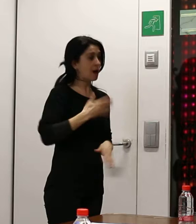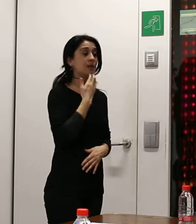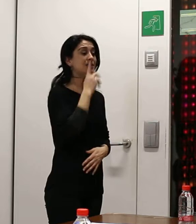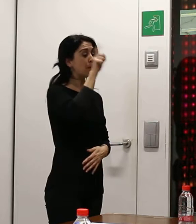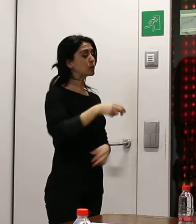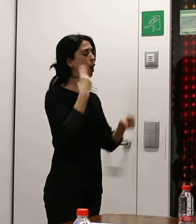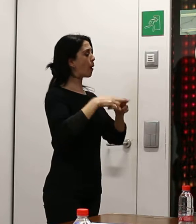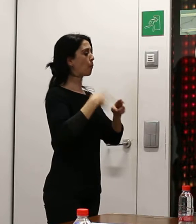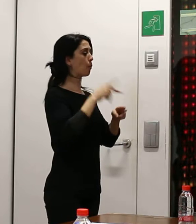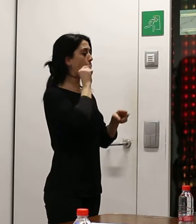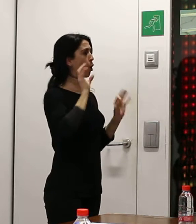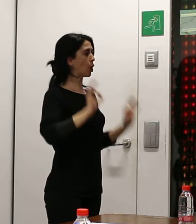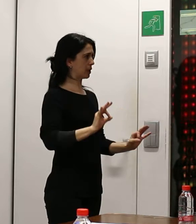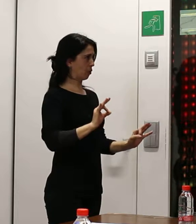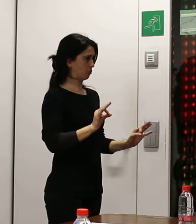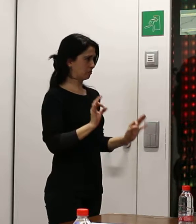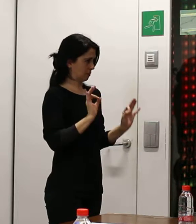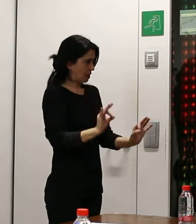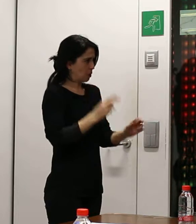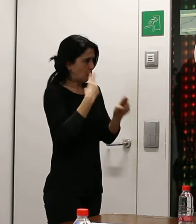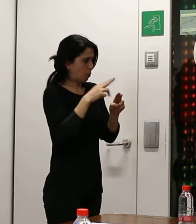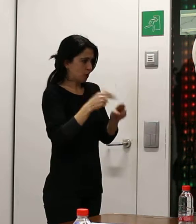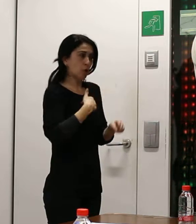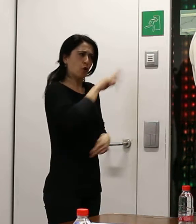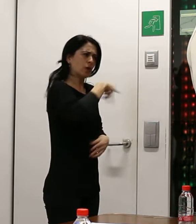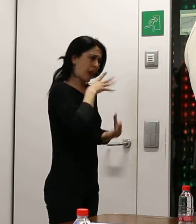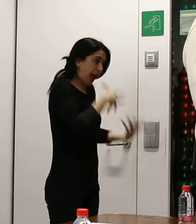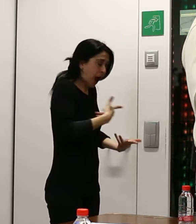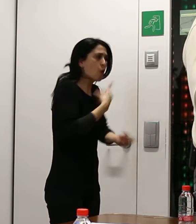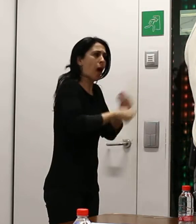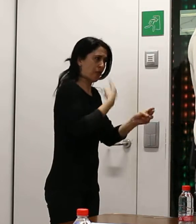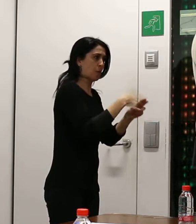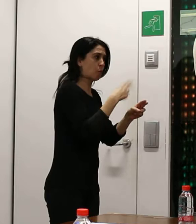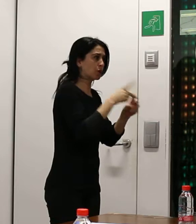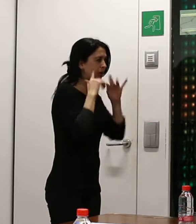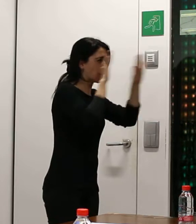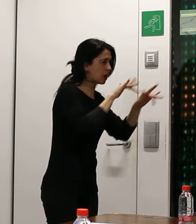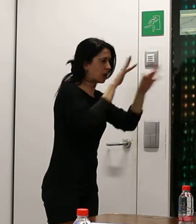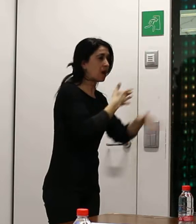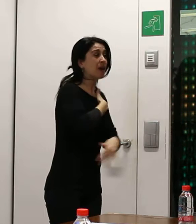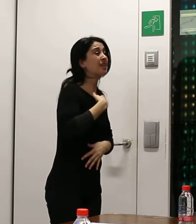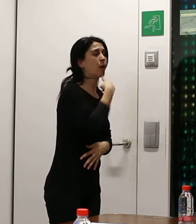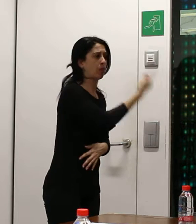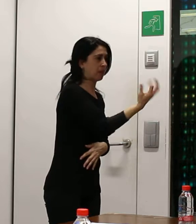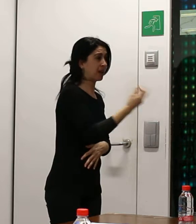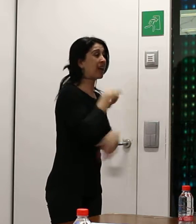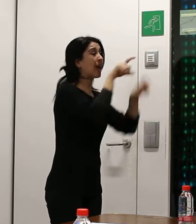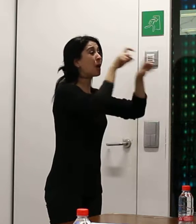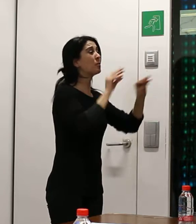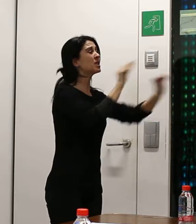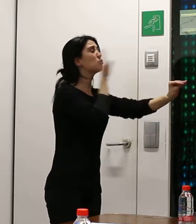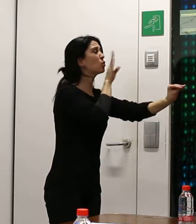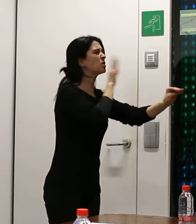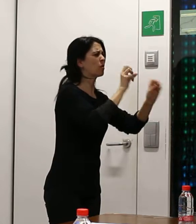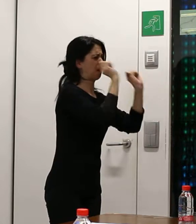política. Yo aquí también estoy haciendo política y voy a intentar convenceros de algo importante, y es que abandonéis vuestra compañía sucia y os vengáis con nosotras o con cualquier otra